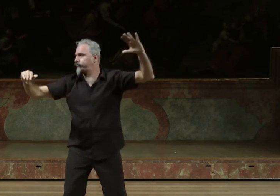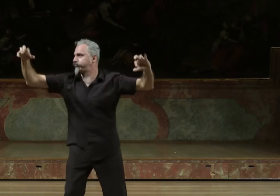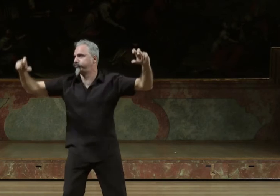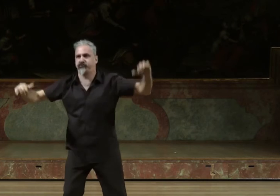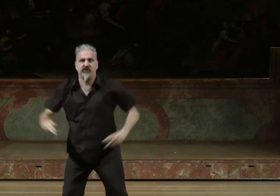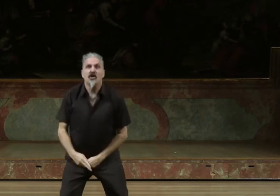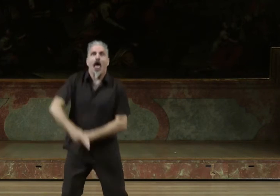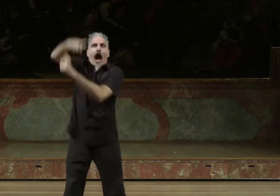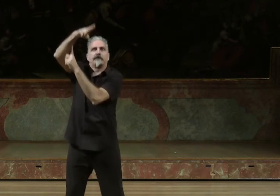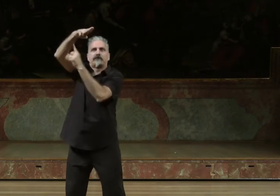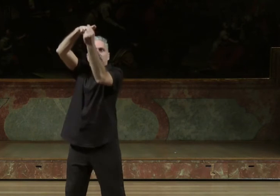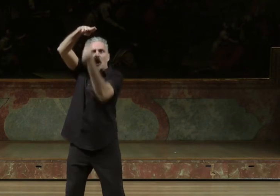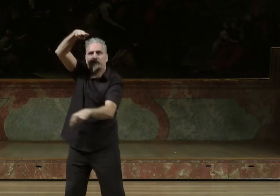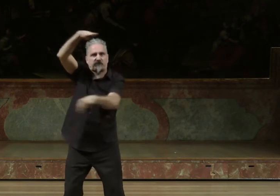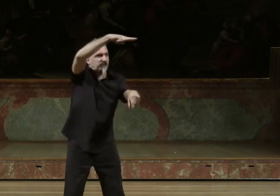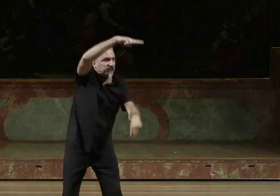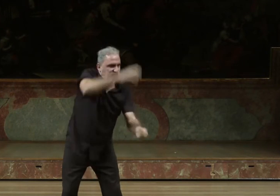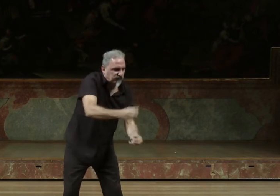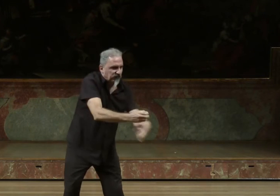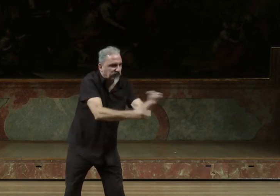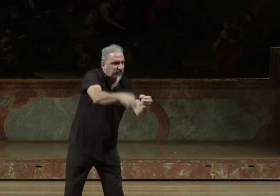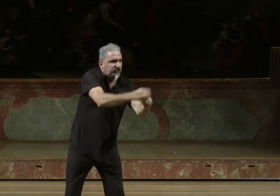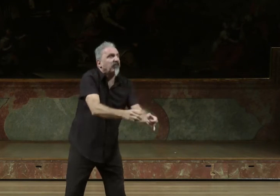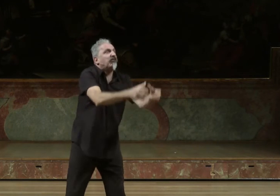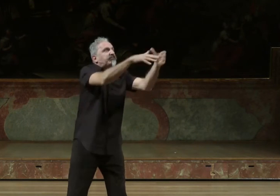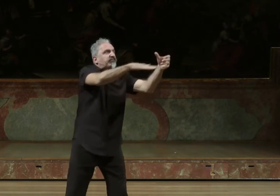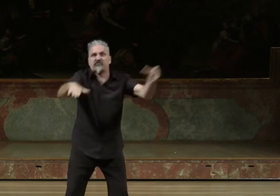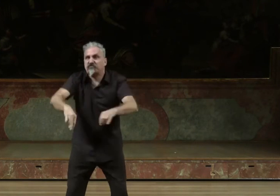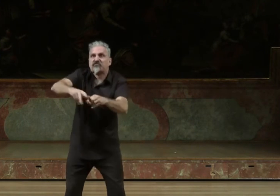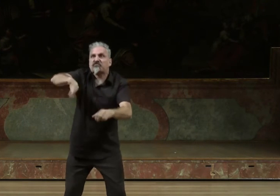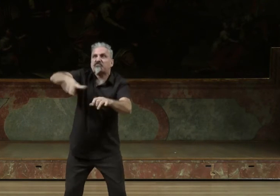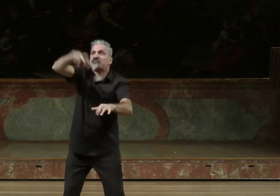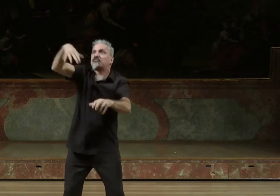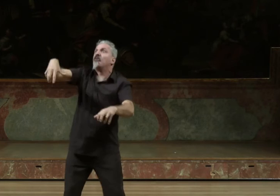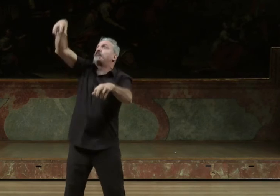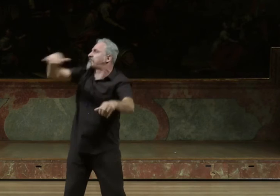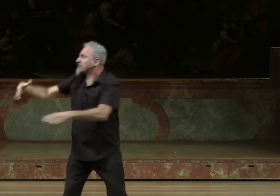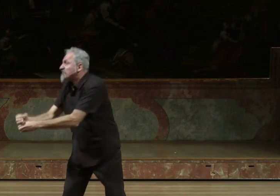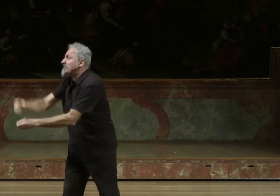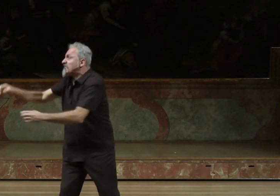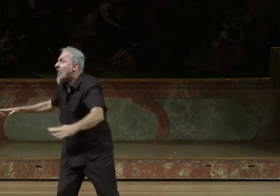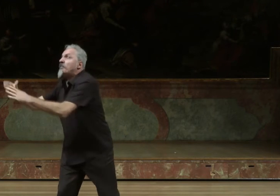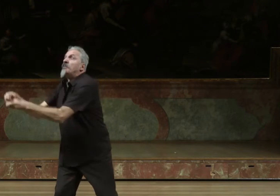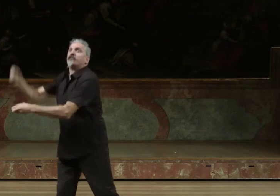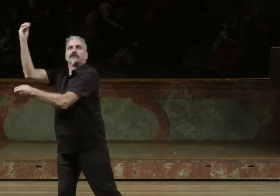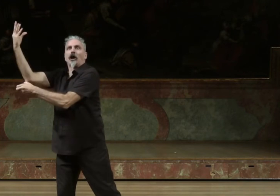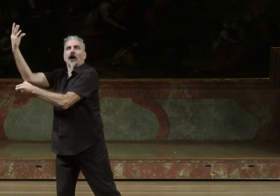Zusammenbruch, alles bricht zusammen, Häuser, alles bricht nieder, alles, was stand, liegt nur noch und fällt,